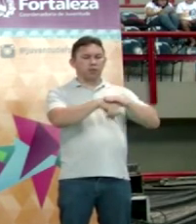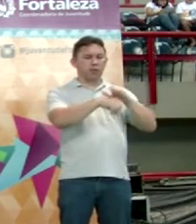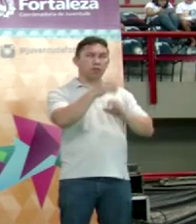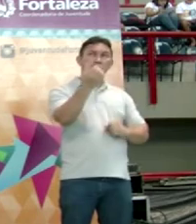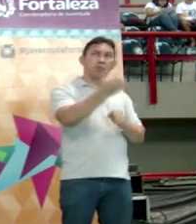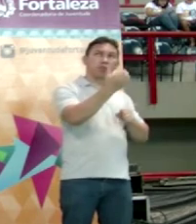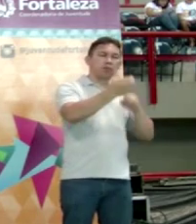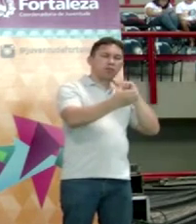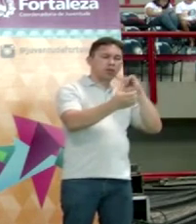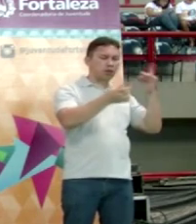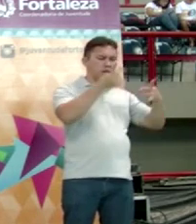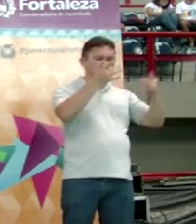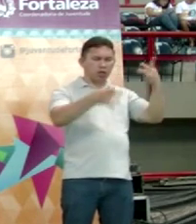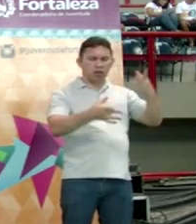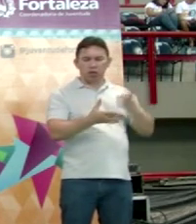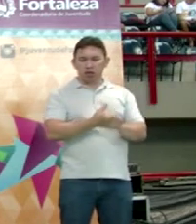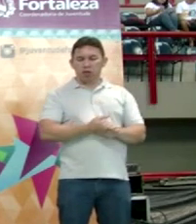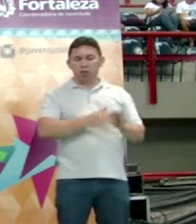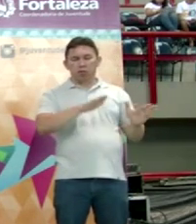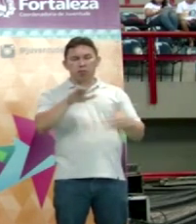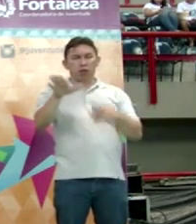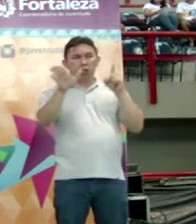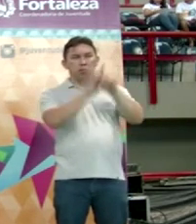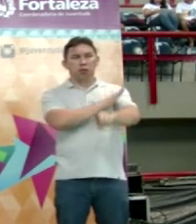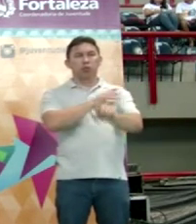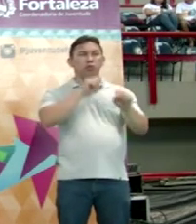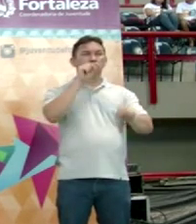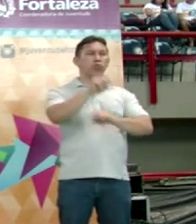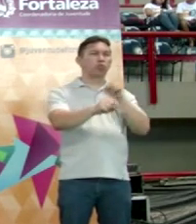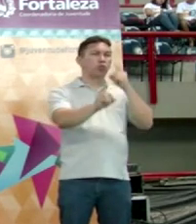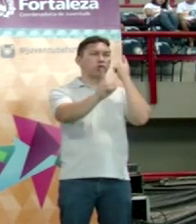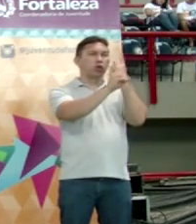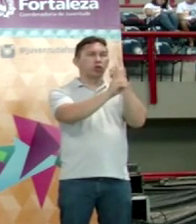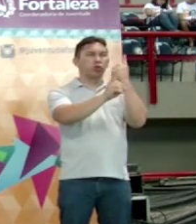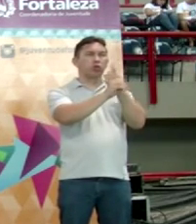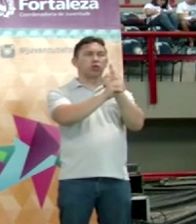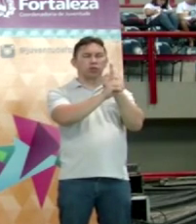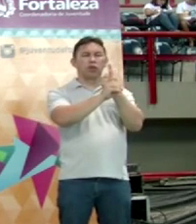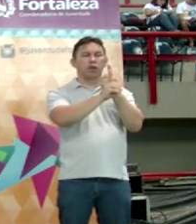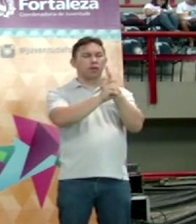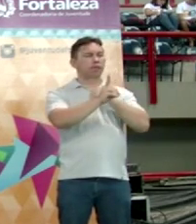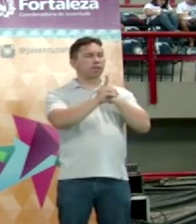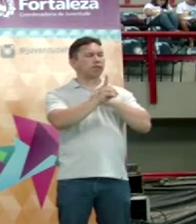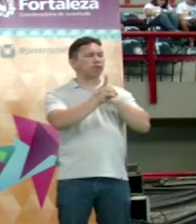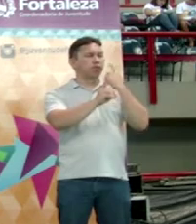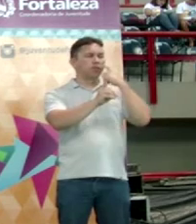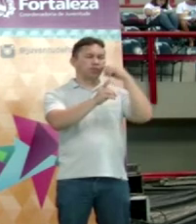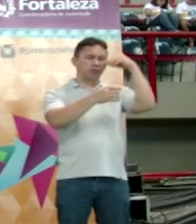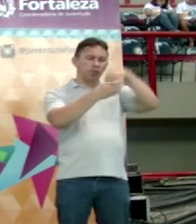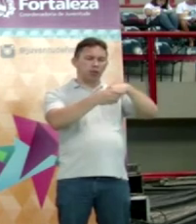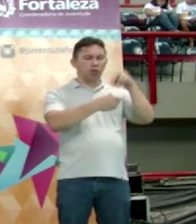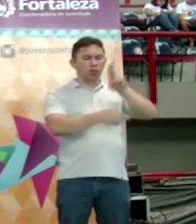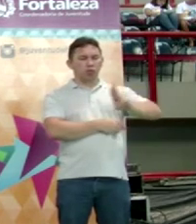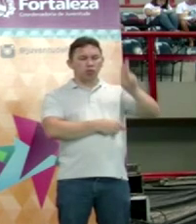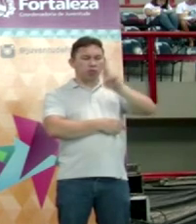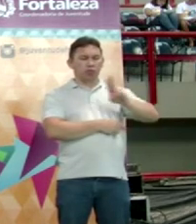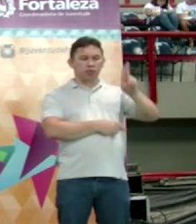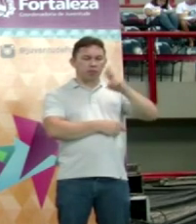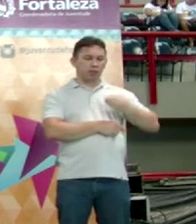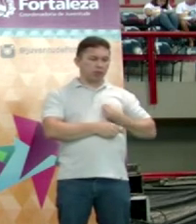pelos agrotóxicos. Ele quer saber assim, ó, identifique as funções orgânicas